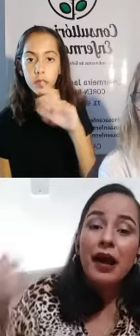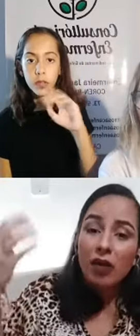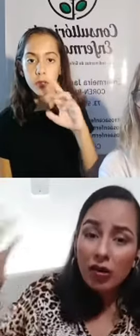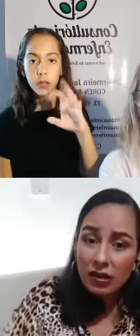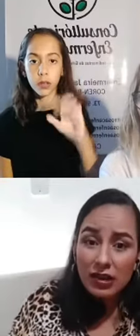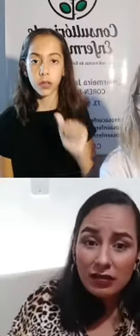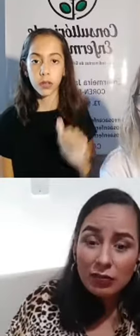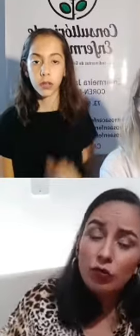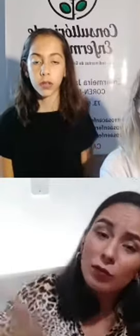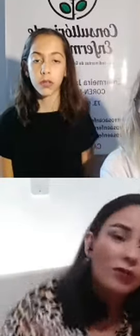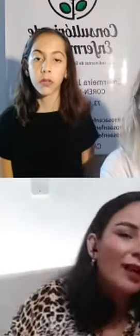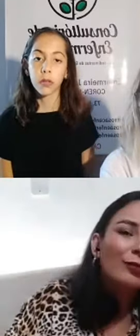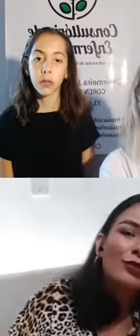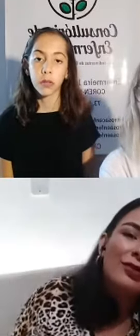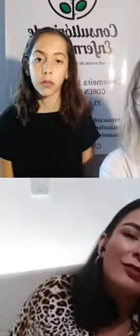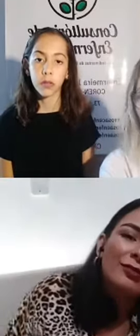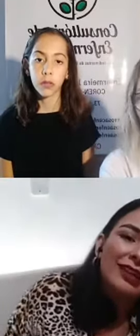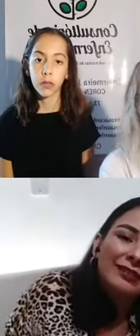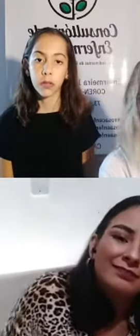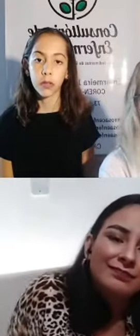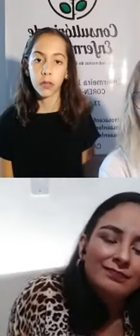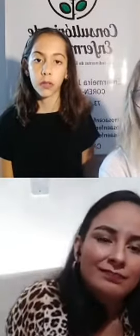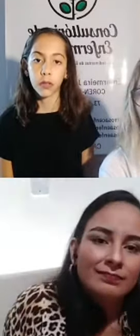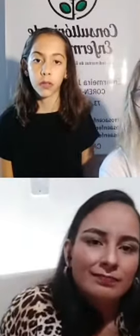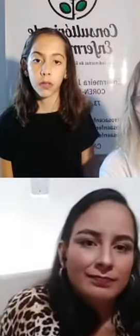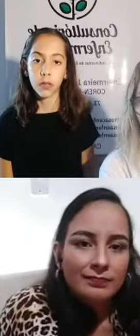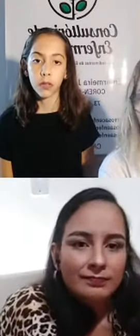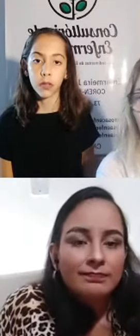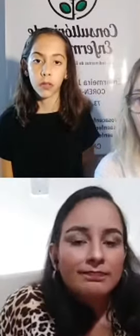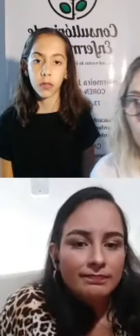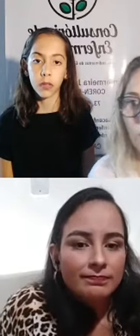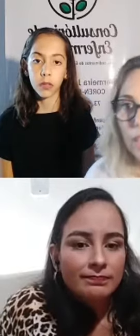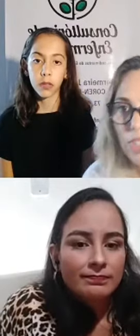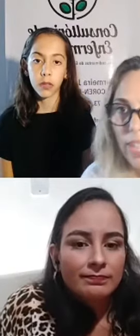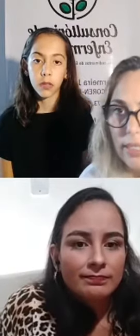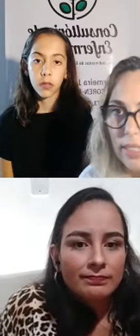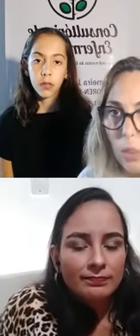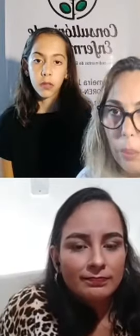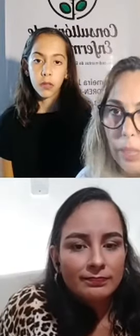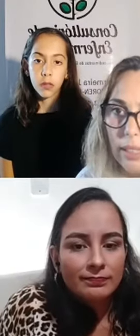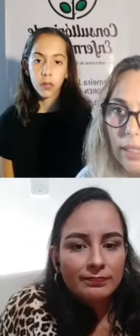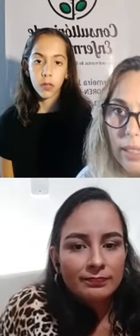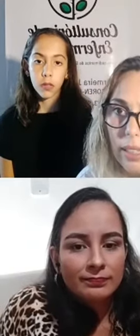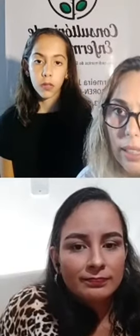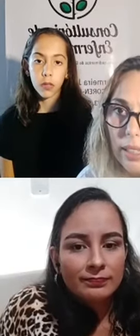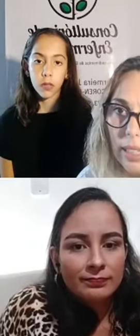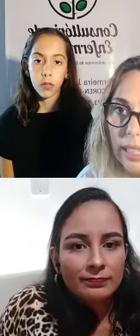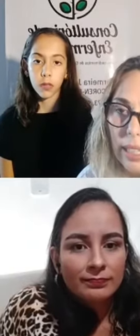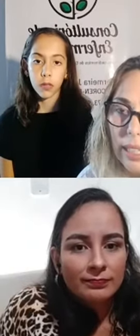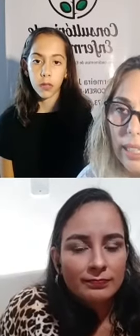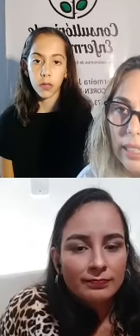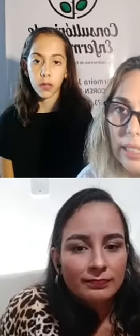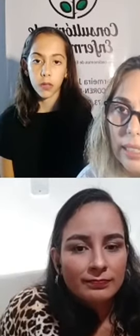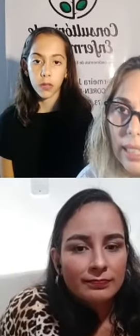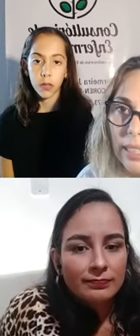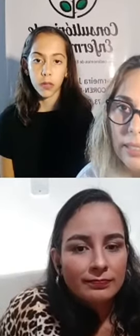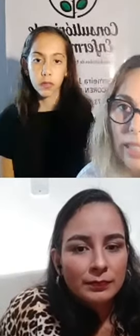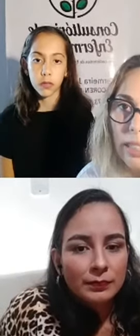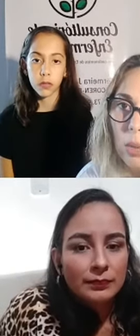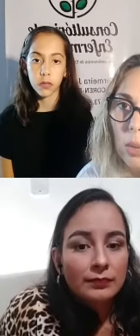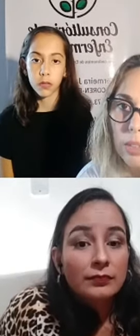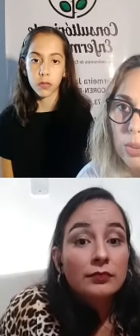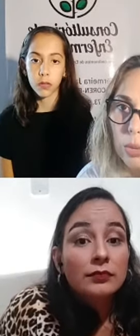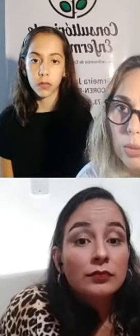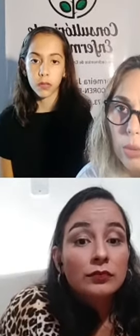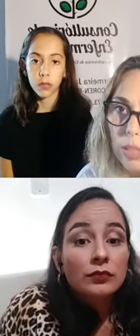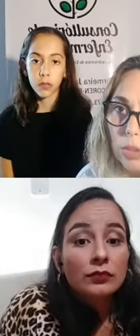a maioria dos meus alunos não vão ter. Não tem. Exato. Jéssica comenta aqui e nem entendem